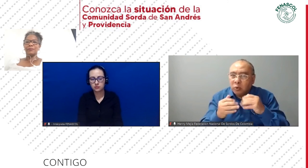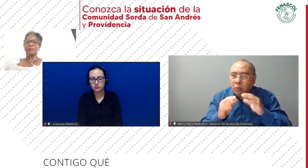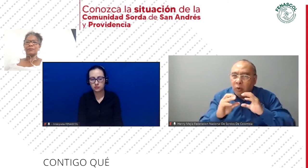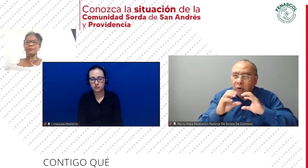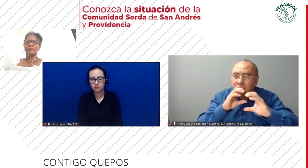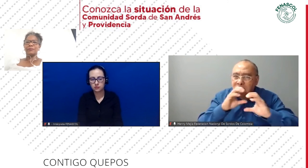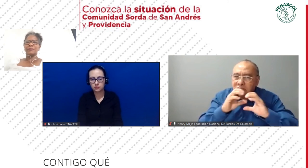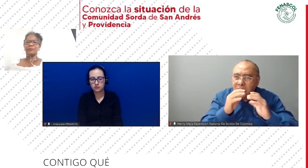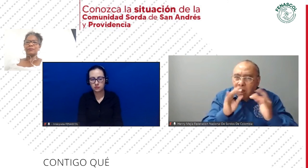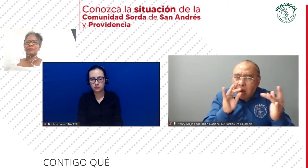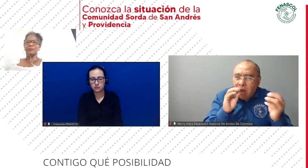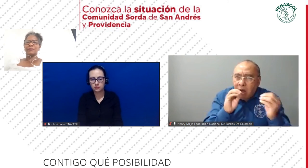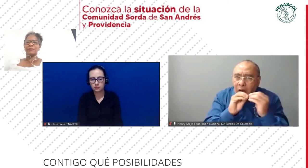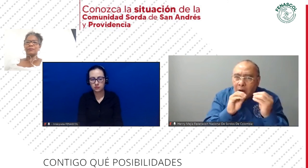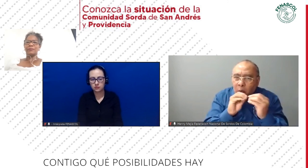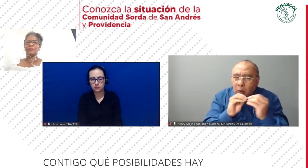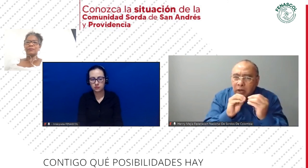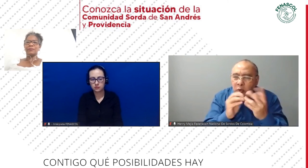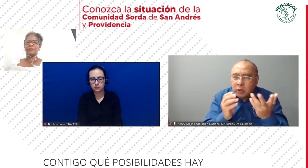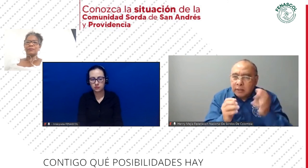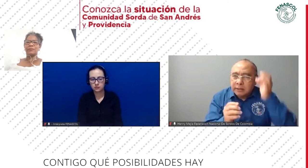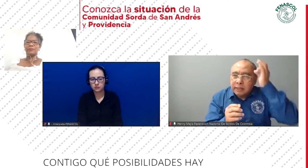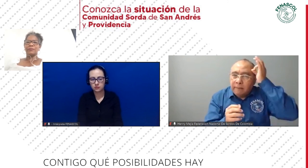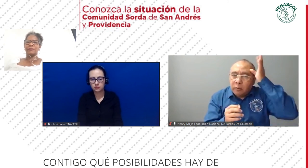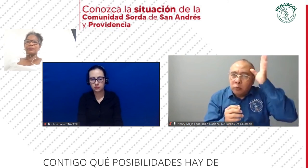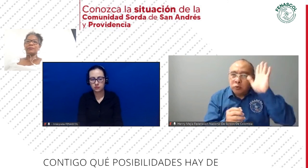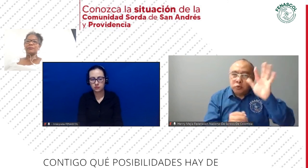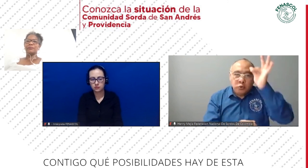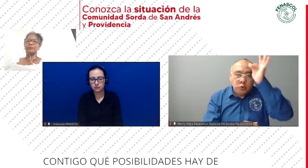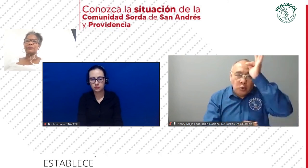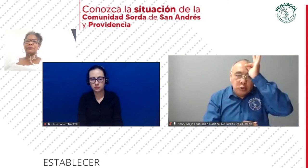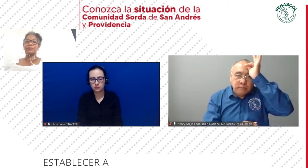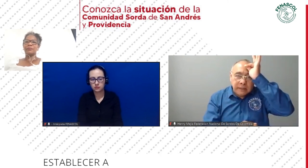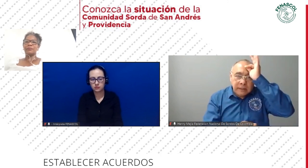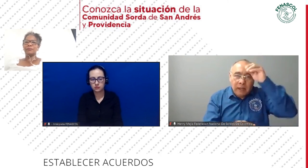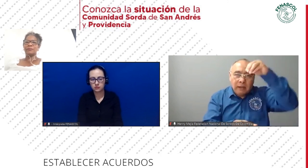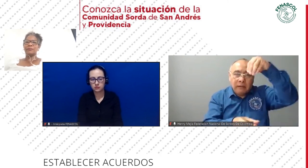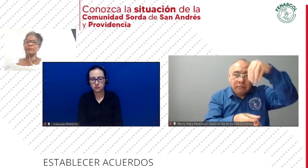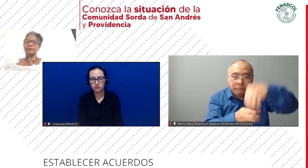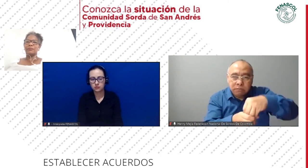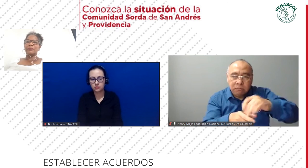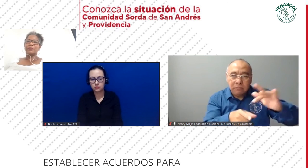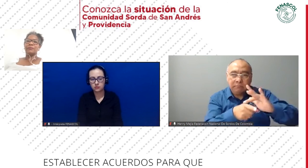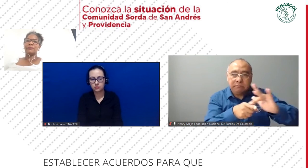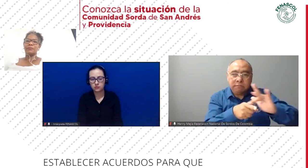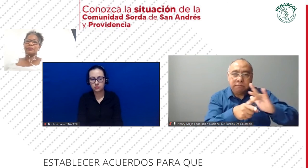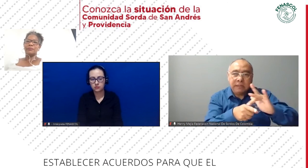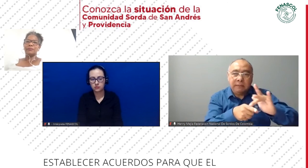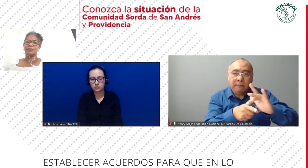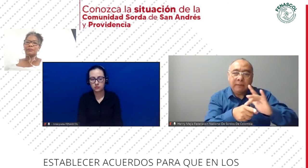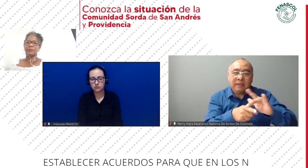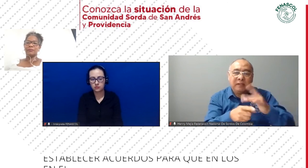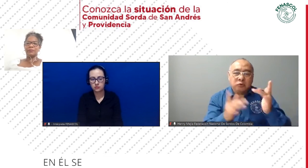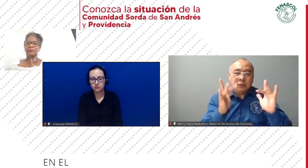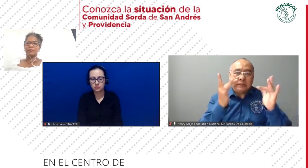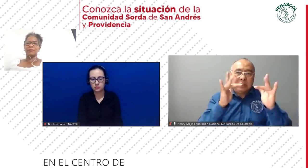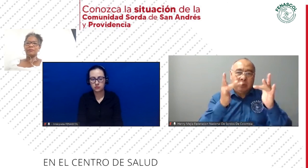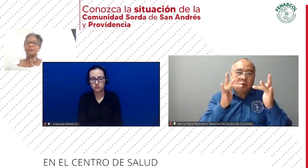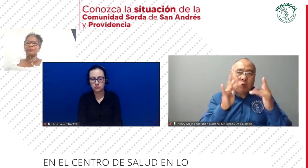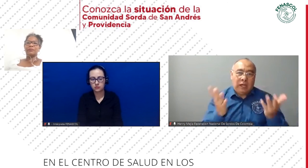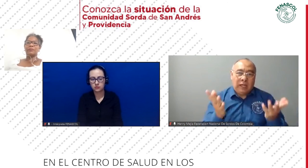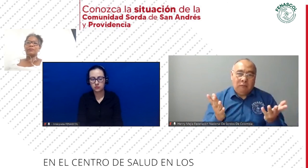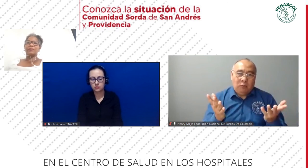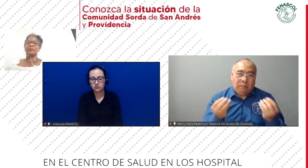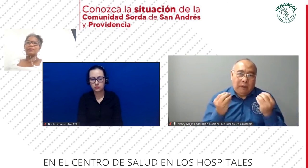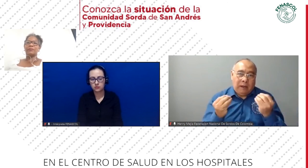qué posibilidades hay de establecer acuerdos para que en el centro de salud o